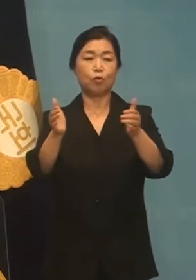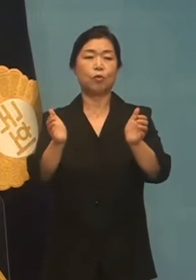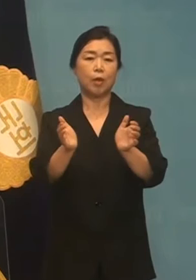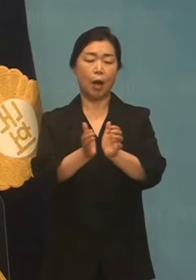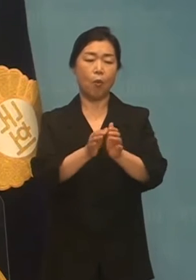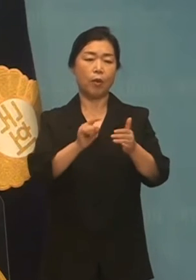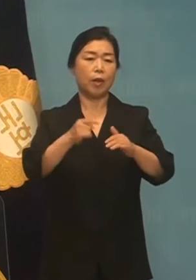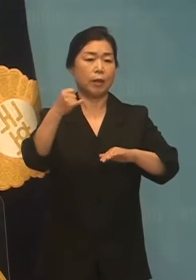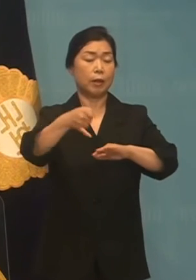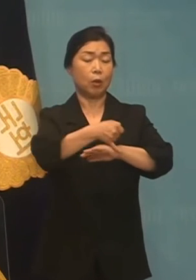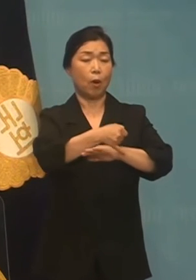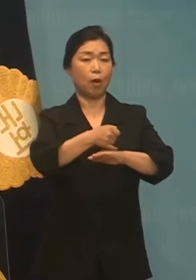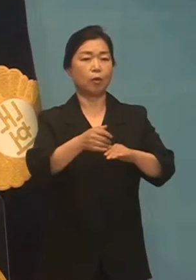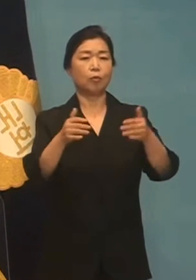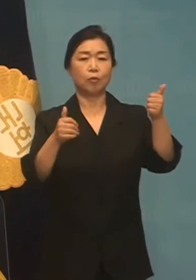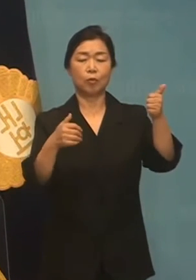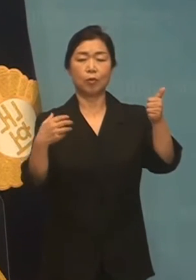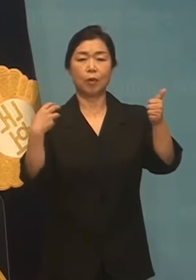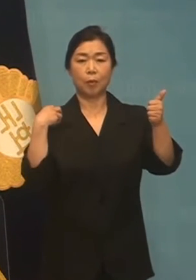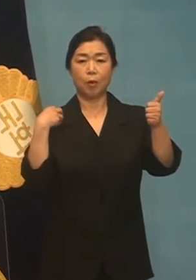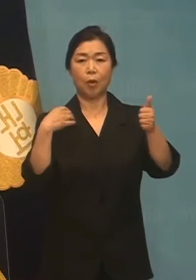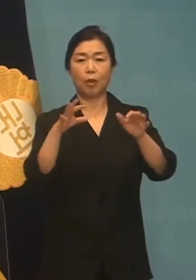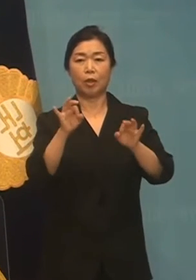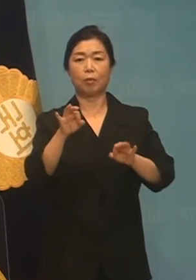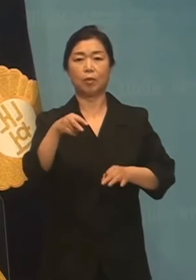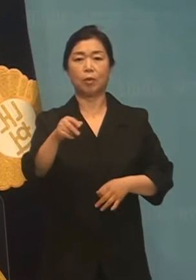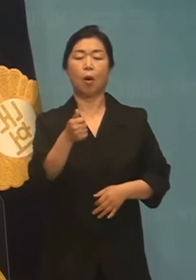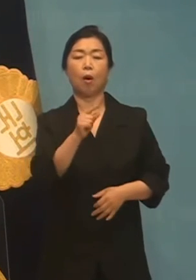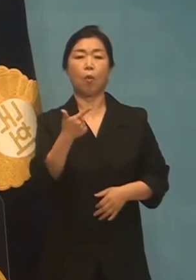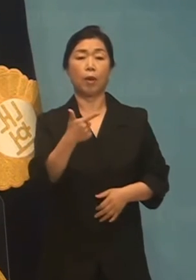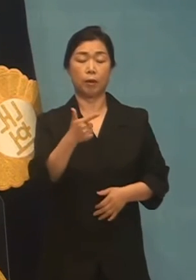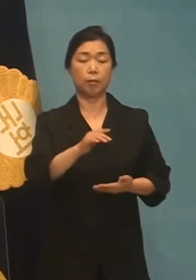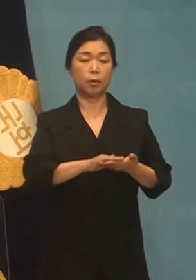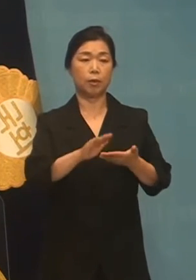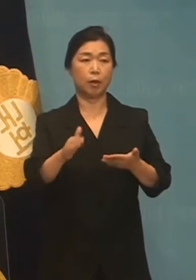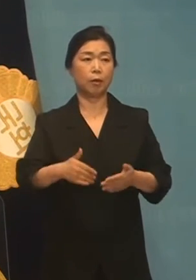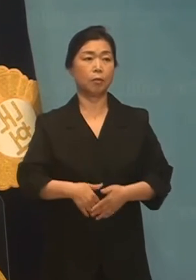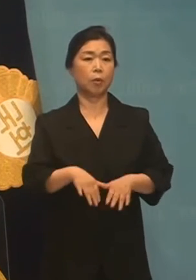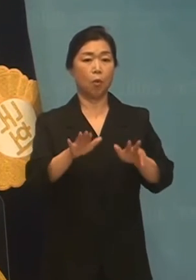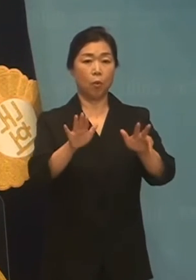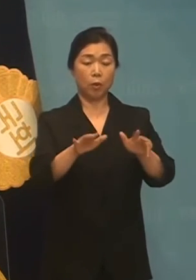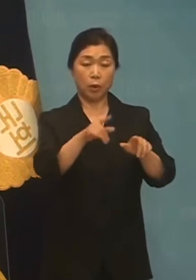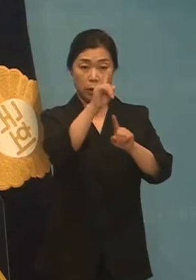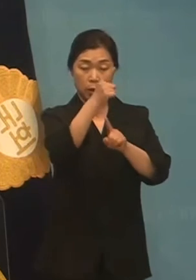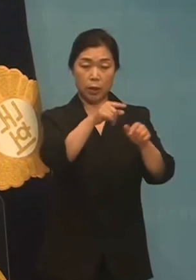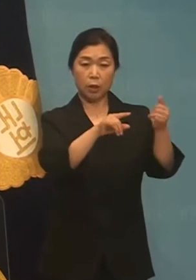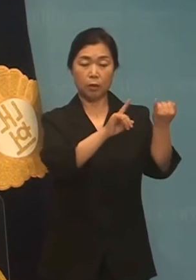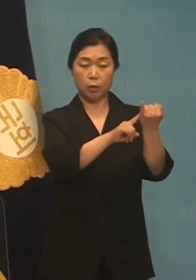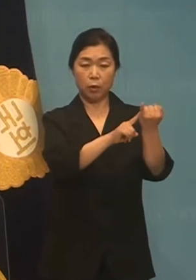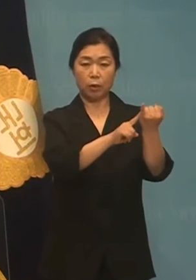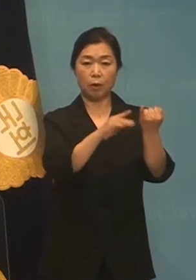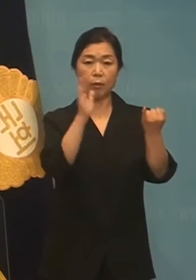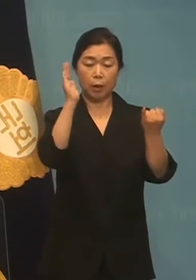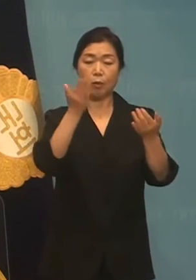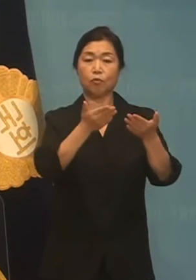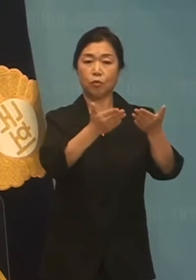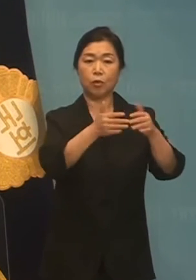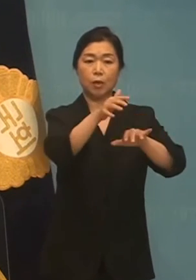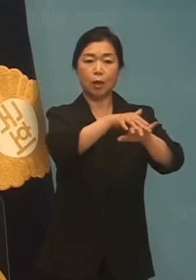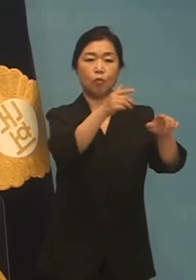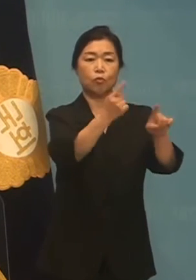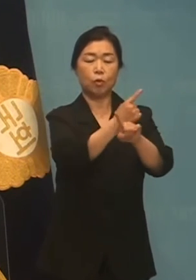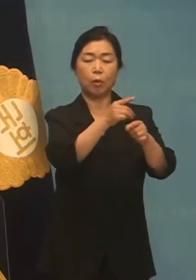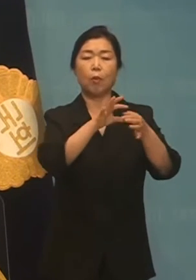더불어민주당 원내 기획수석 김성환입니다. 오늘 이수진 의원님이 대표 발의하신 산업구조 전환에 따른